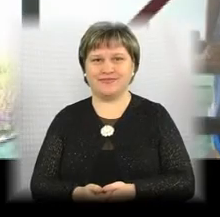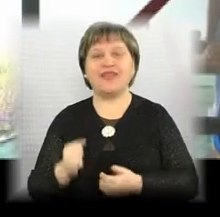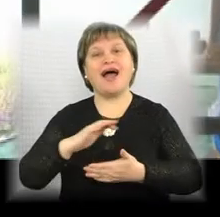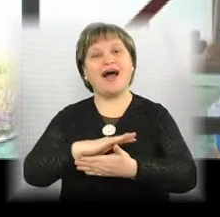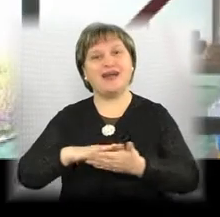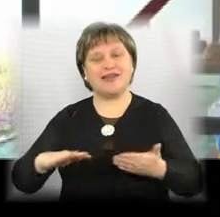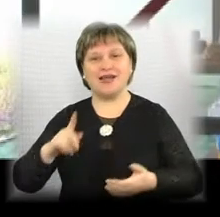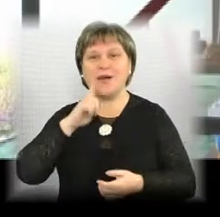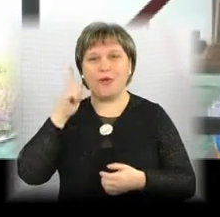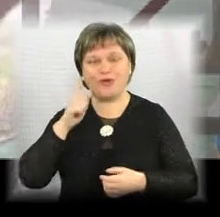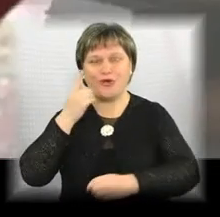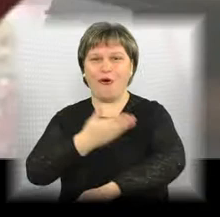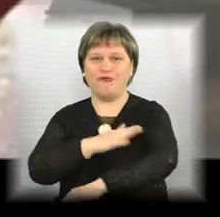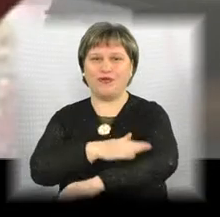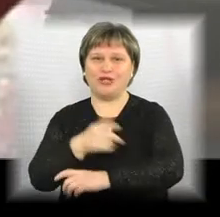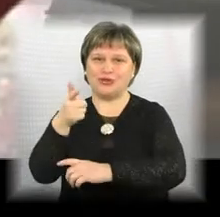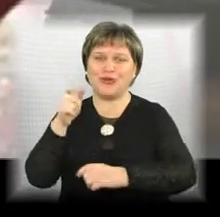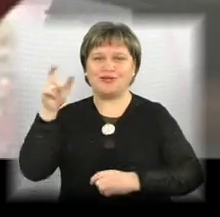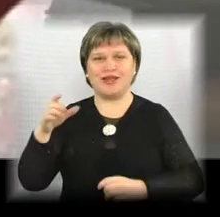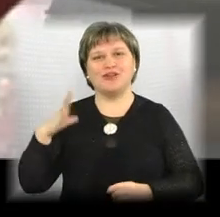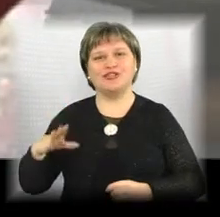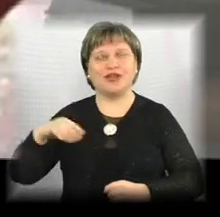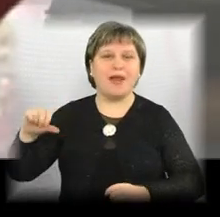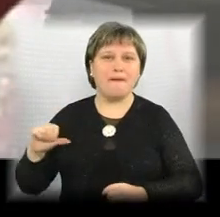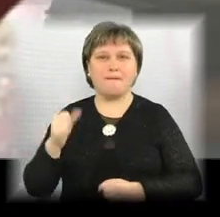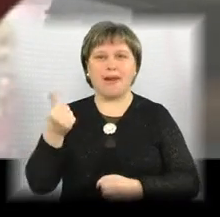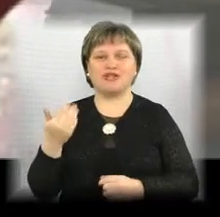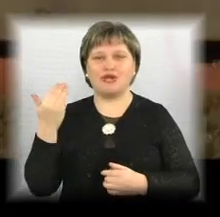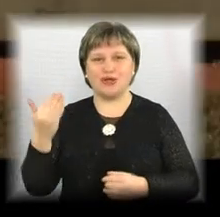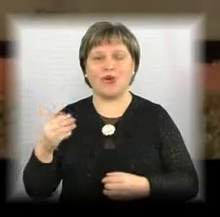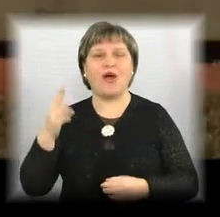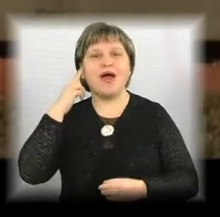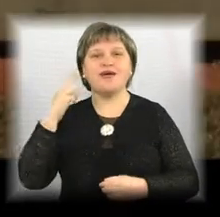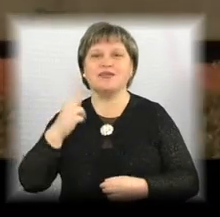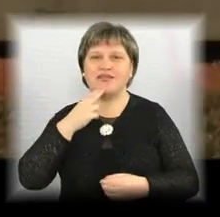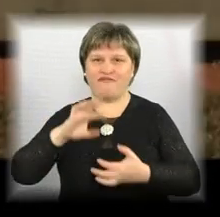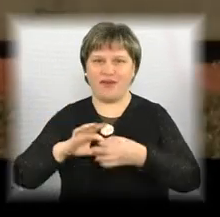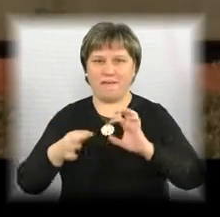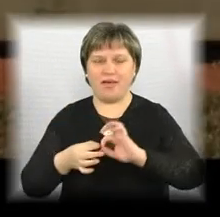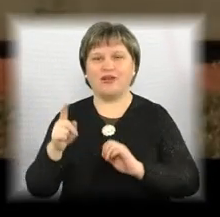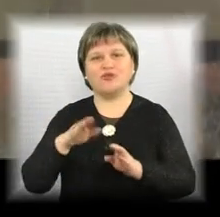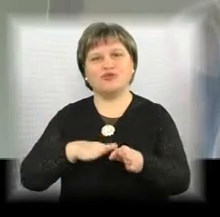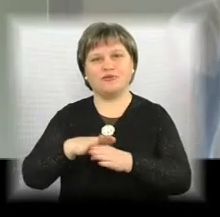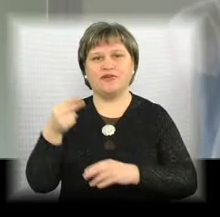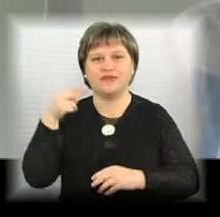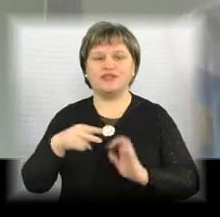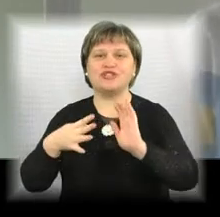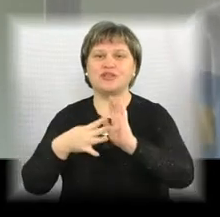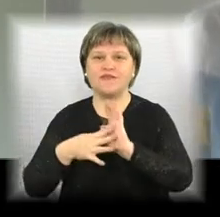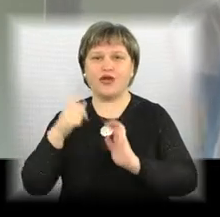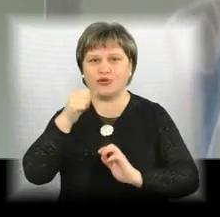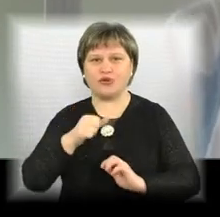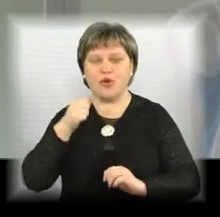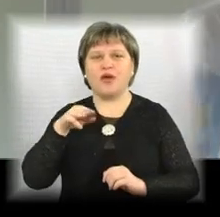А далі молодого волинського стрільця чекала перша у його житті Дефлімпіада, що відбулася 2009-го